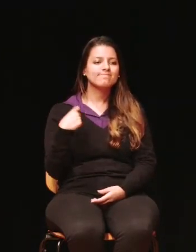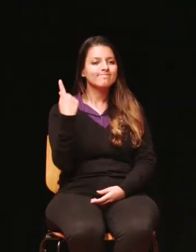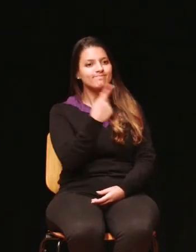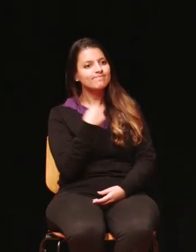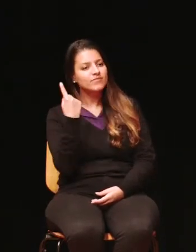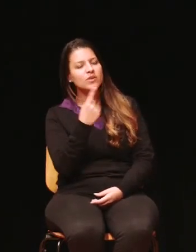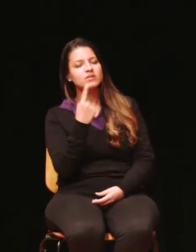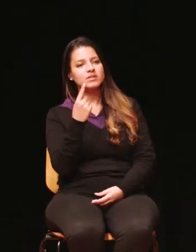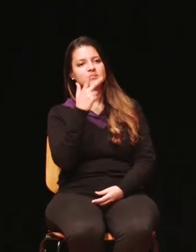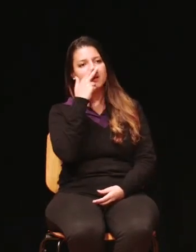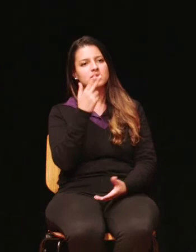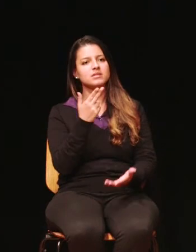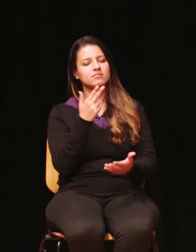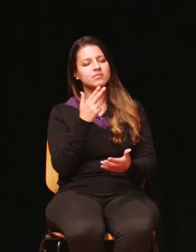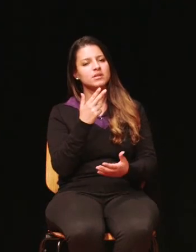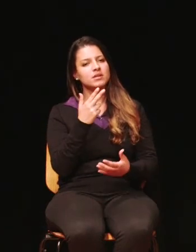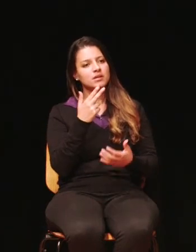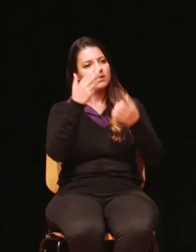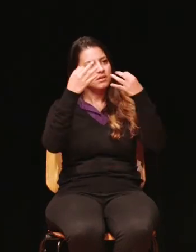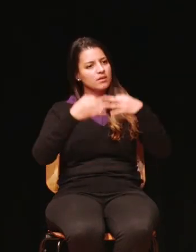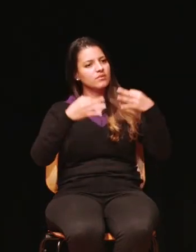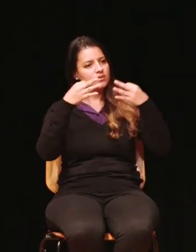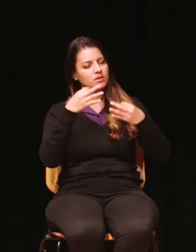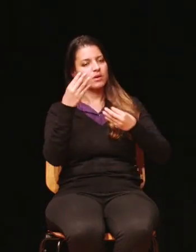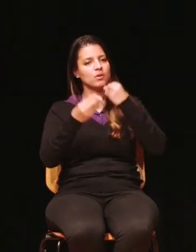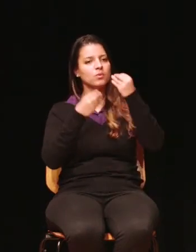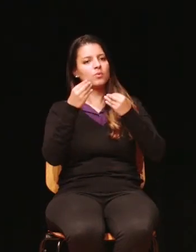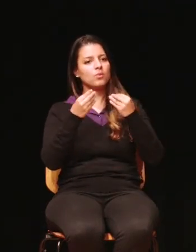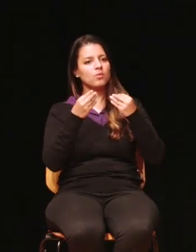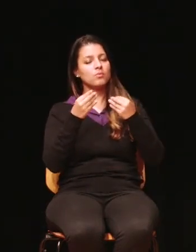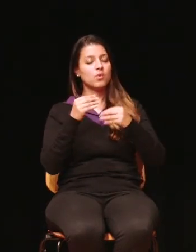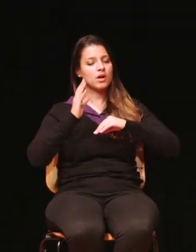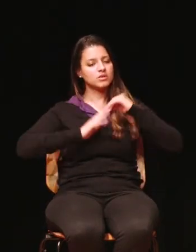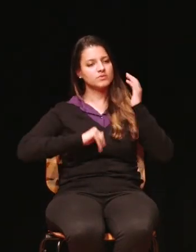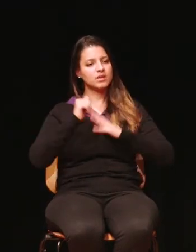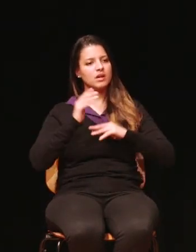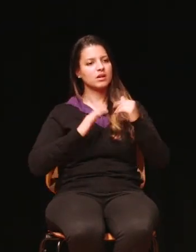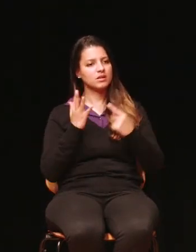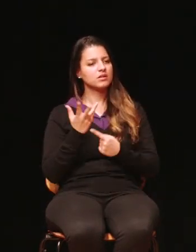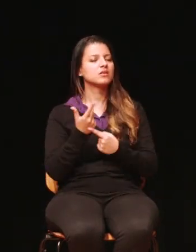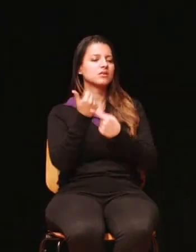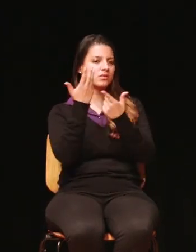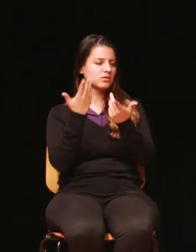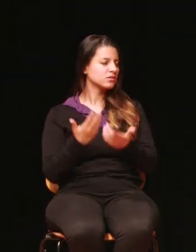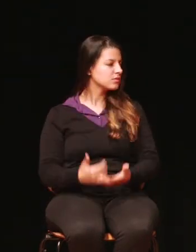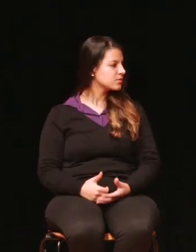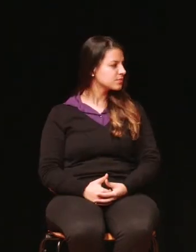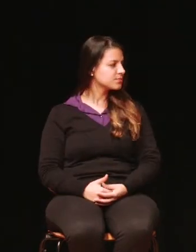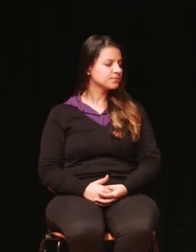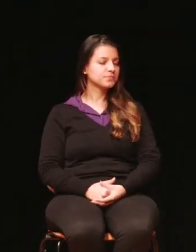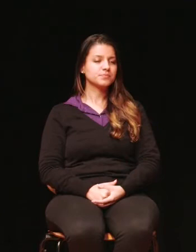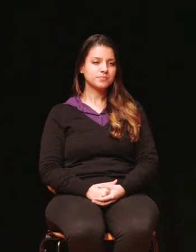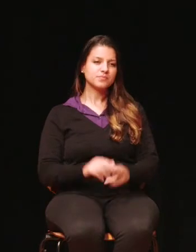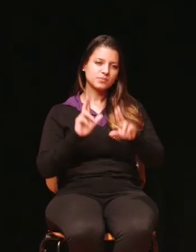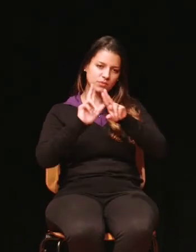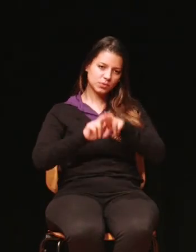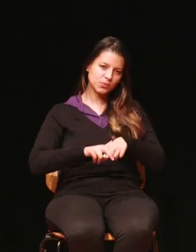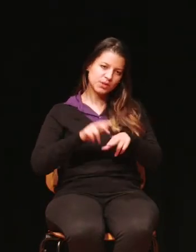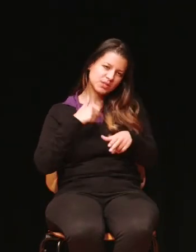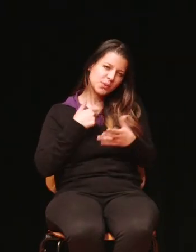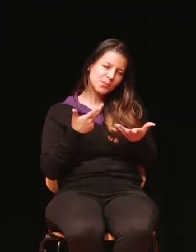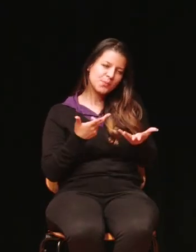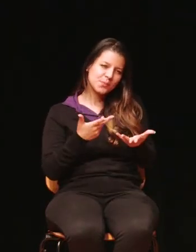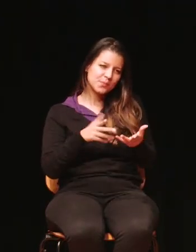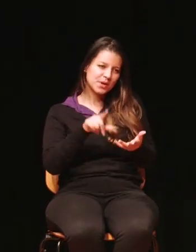definições, os nossos limites da própria atividade artística. Então, por isso, eu preferi não entrar nessa questão. E